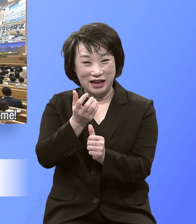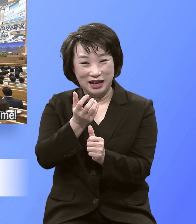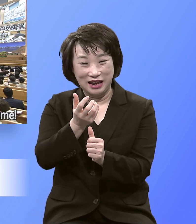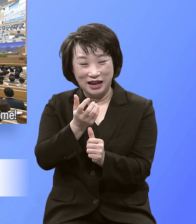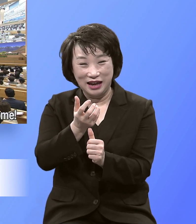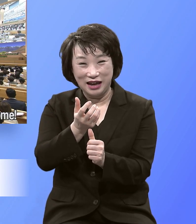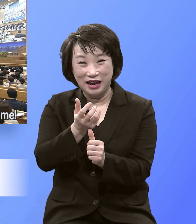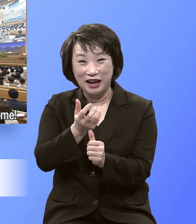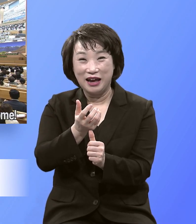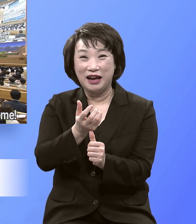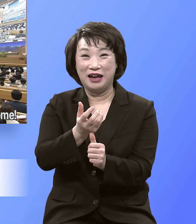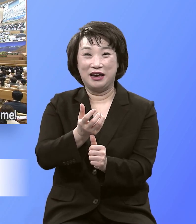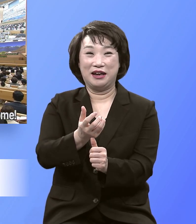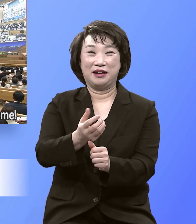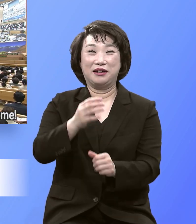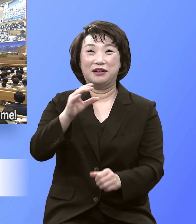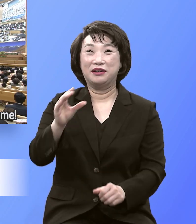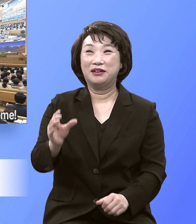오셨네.